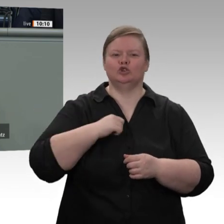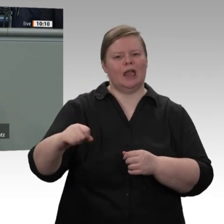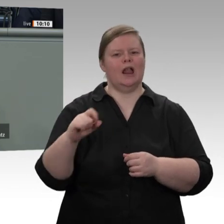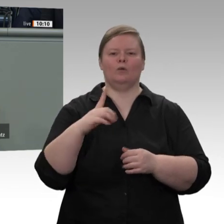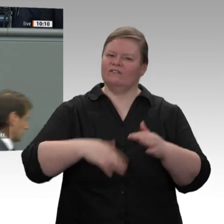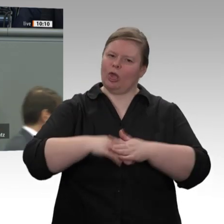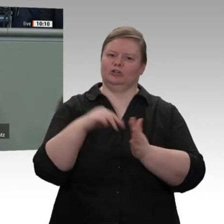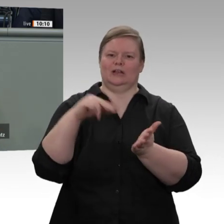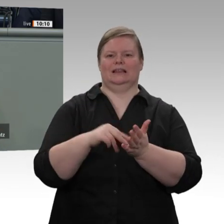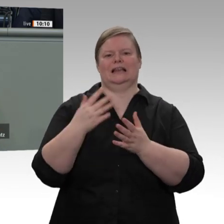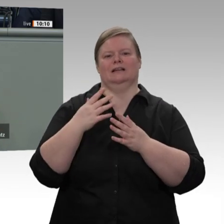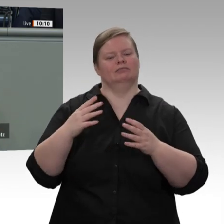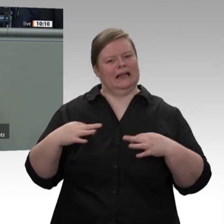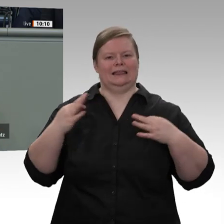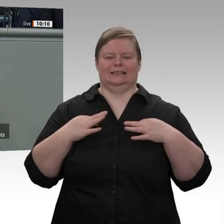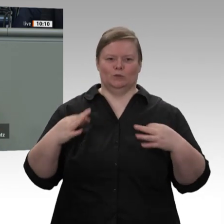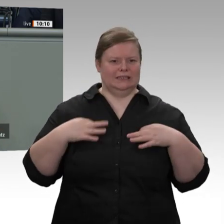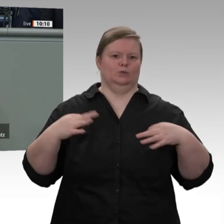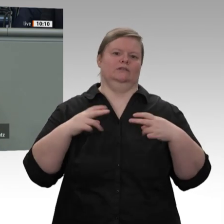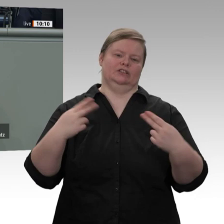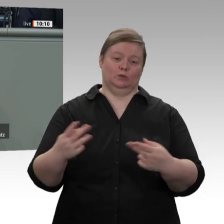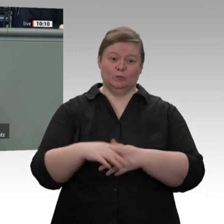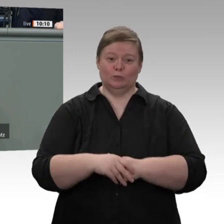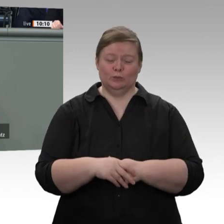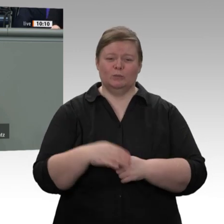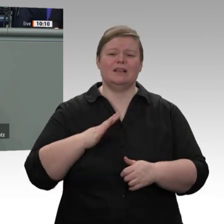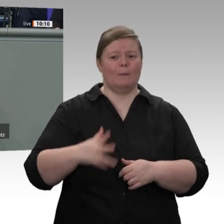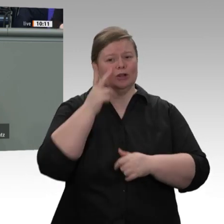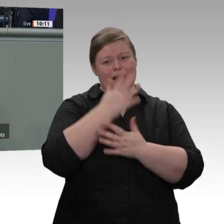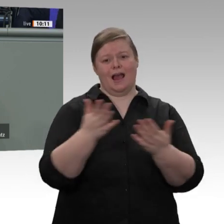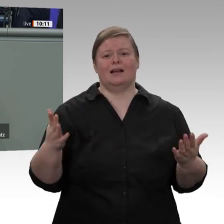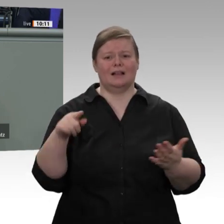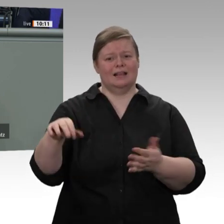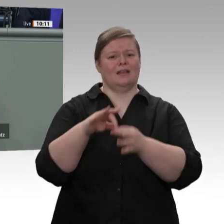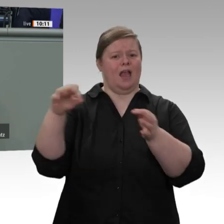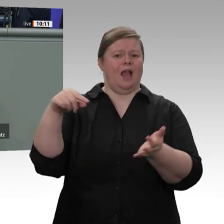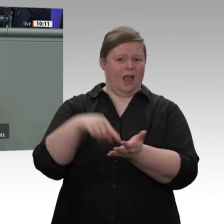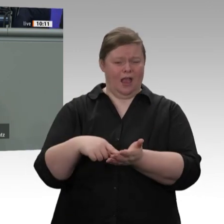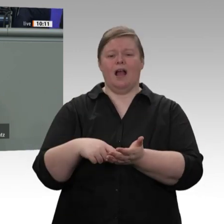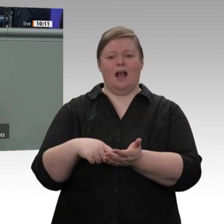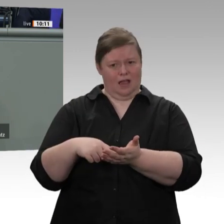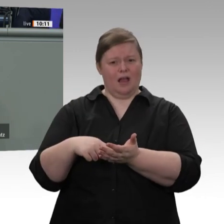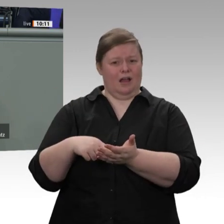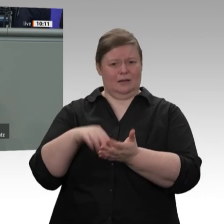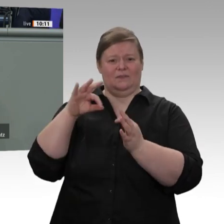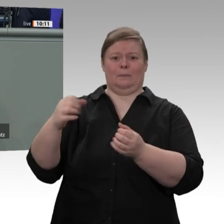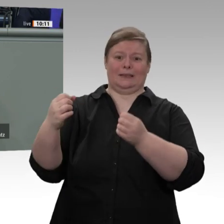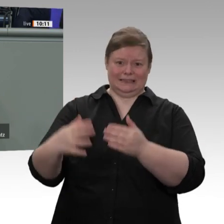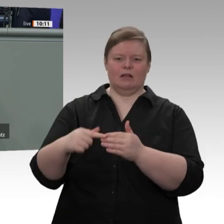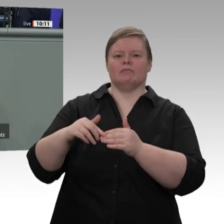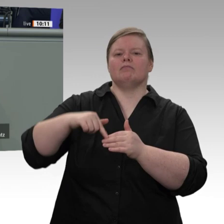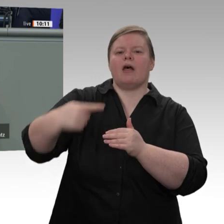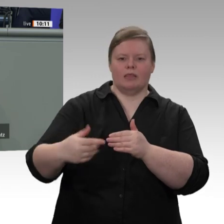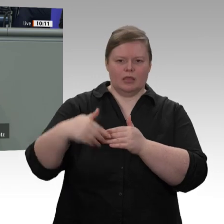sich getragen haben, mit tränenüberströmtem Gesicht, die keine Worte für das Leid und für die Trauer